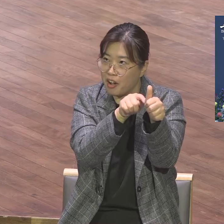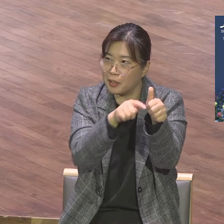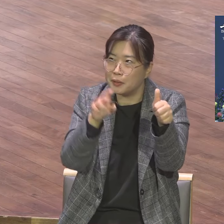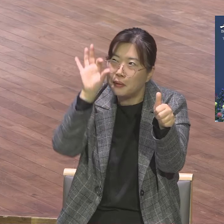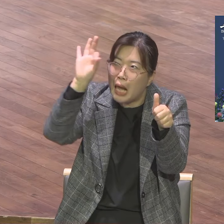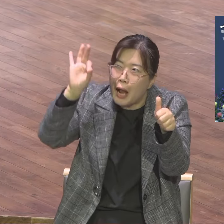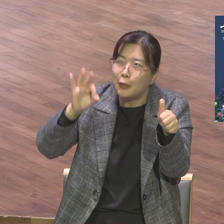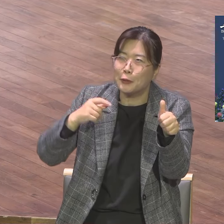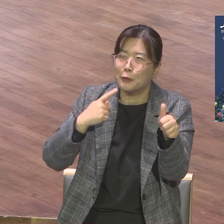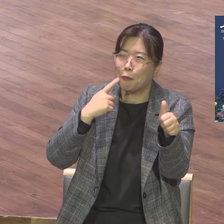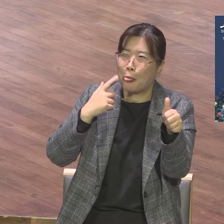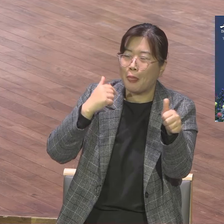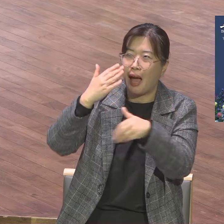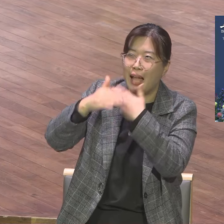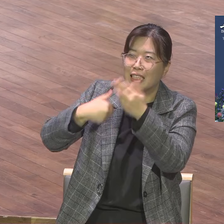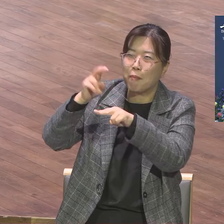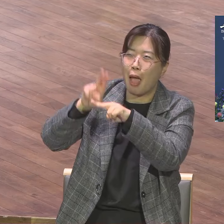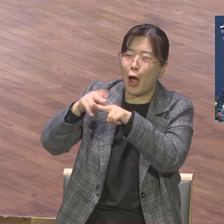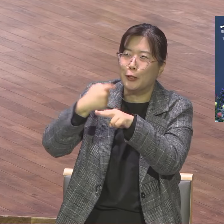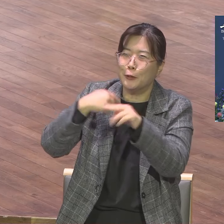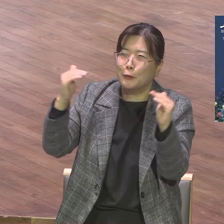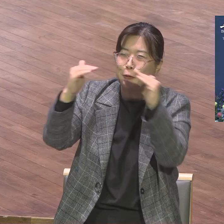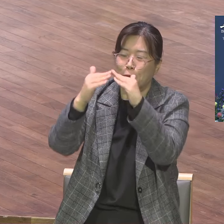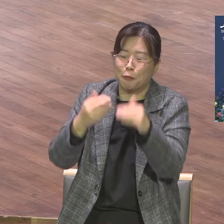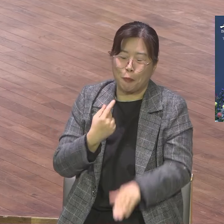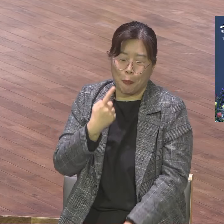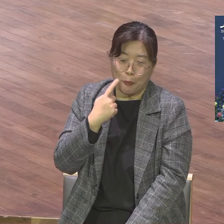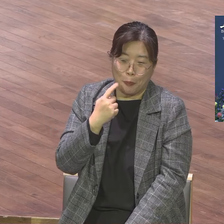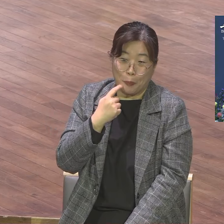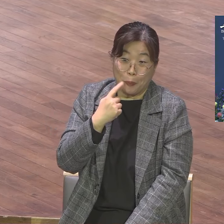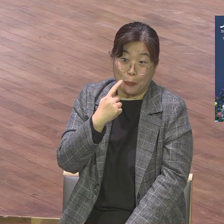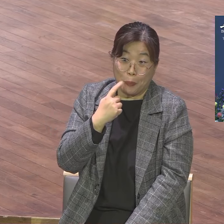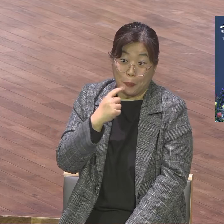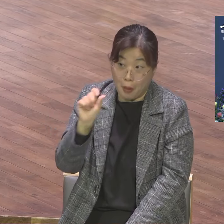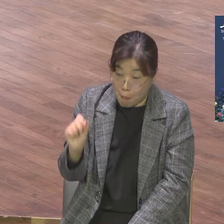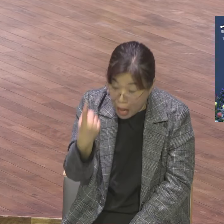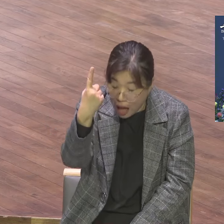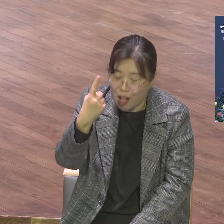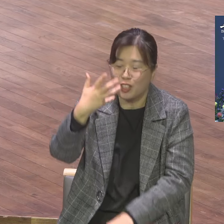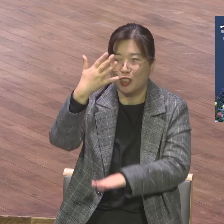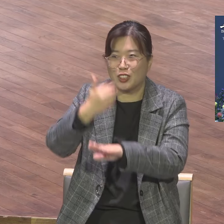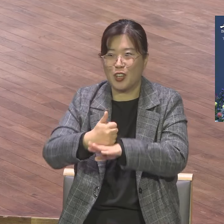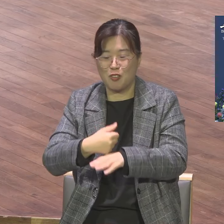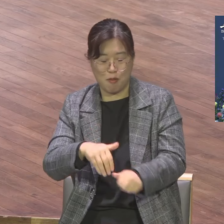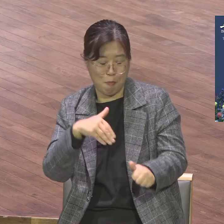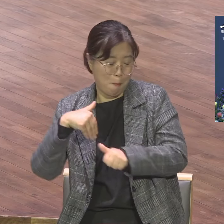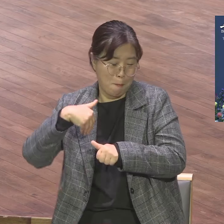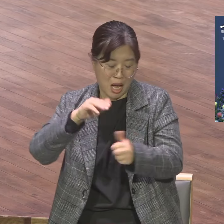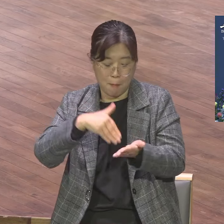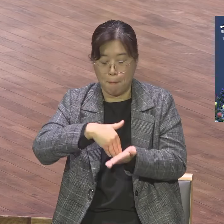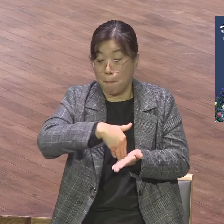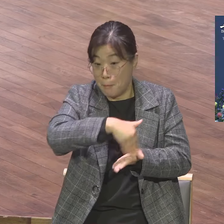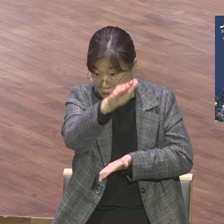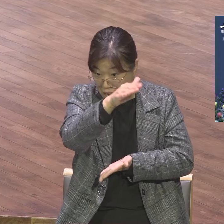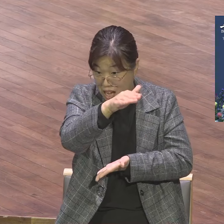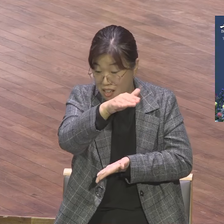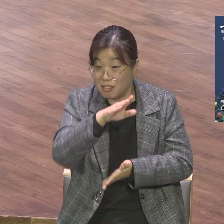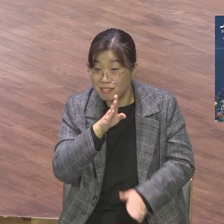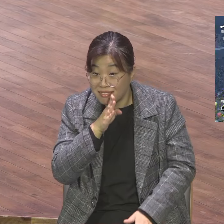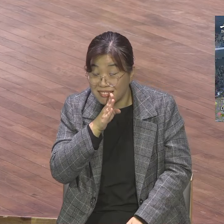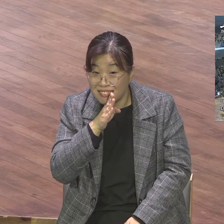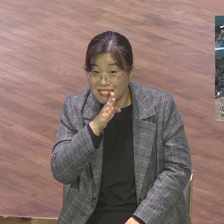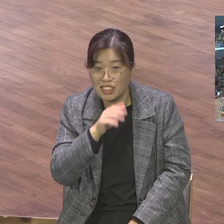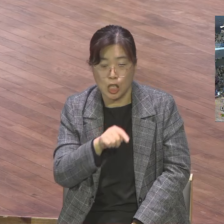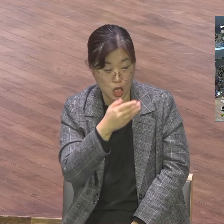보좌를 탐냅니다. 결국 하나님 앞에서 쫓겨납니다. 본문 13절로 14절에 나와있잖아요. 너가